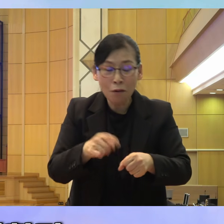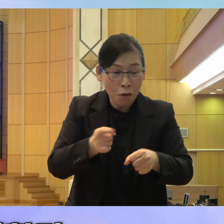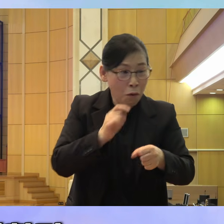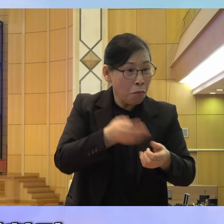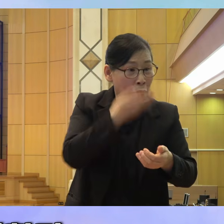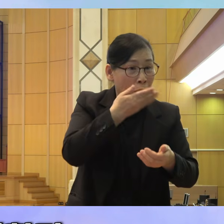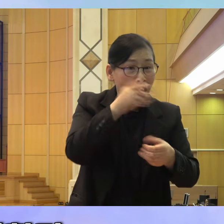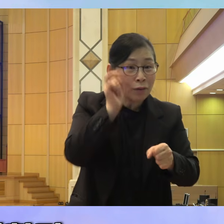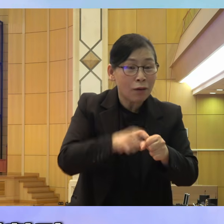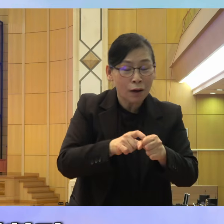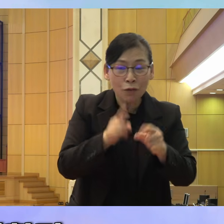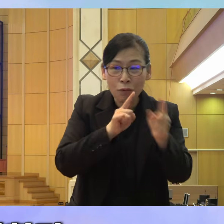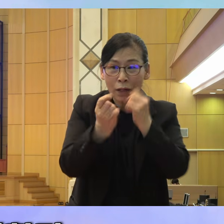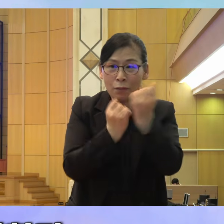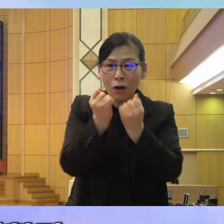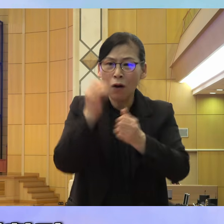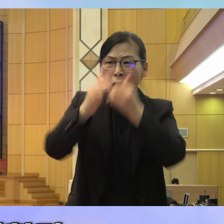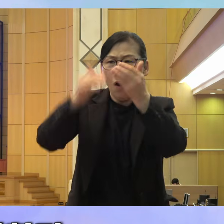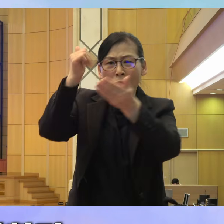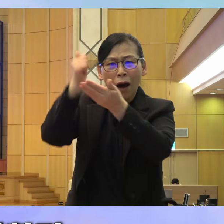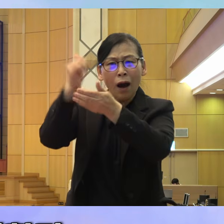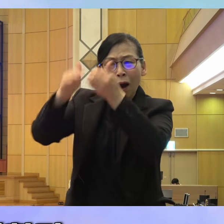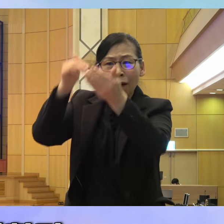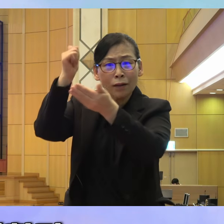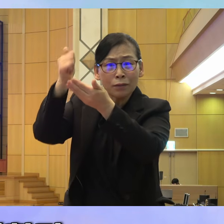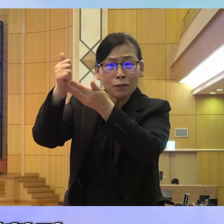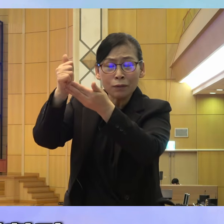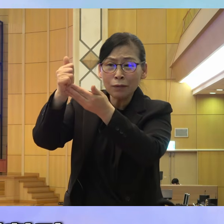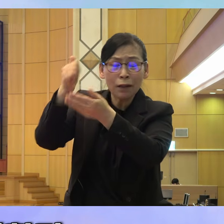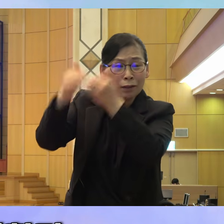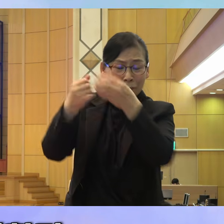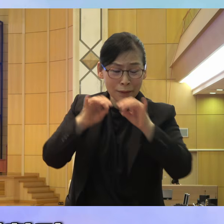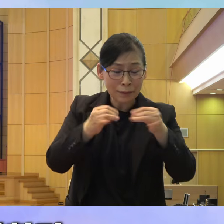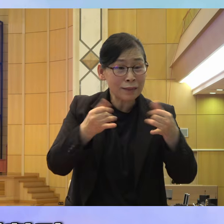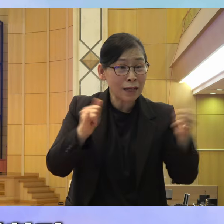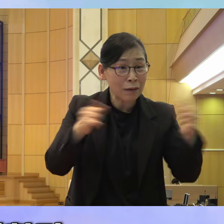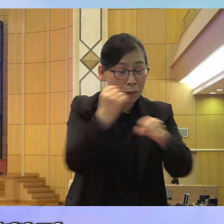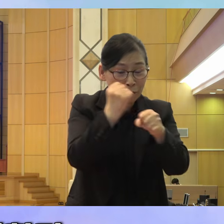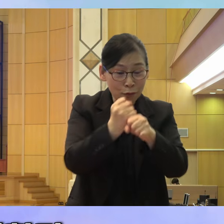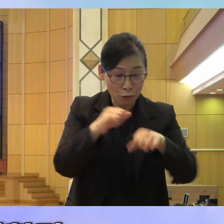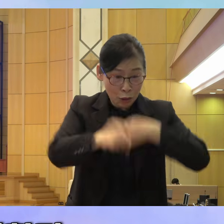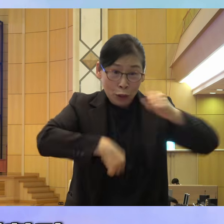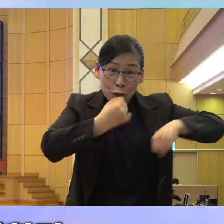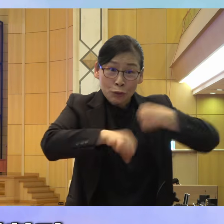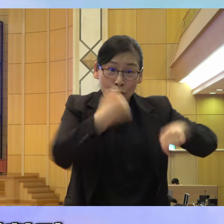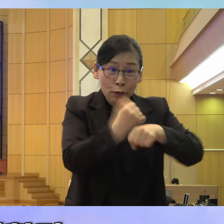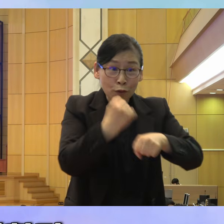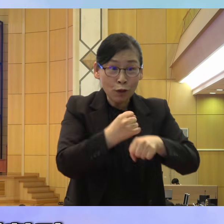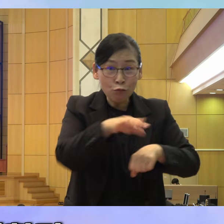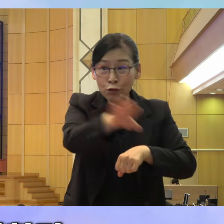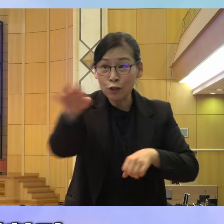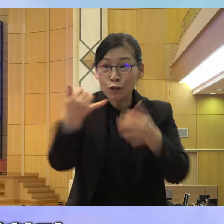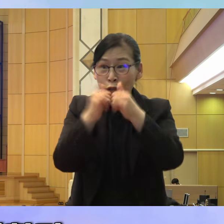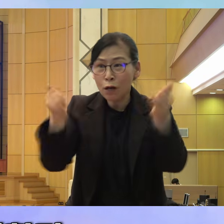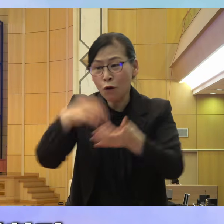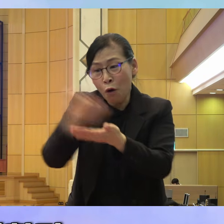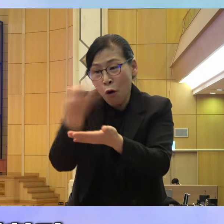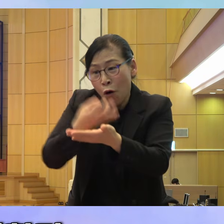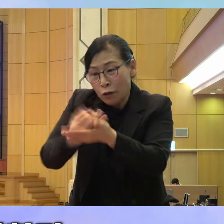말한다면 차라리 짐승들이 더 편하게 살아요. 왜 우리는 먹고 사는데 그렇게 힘든지